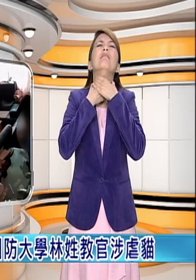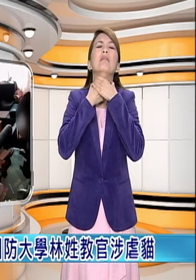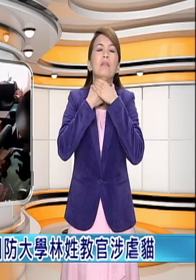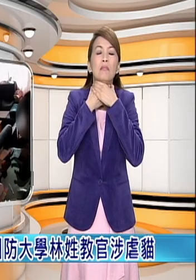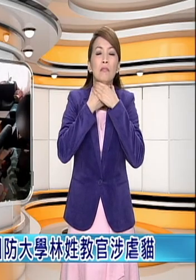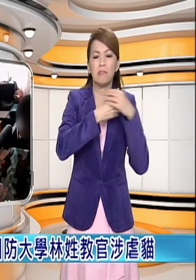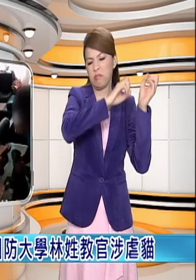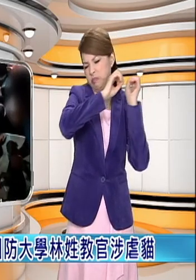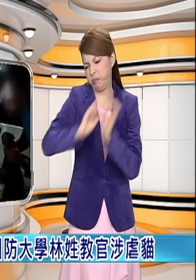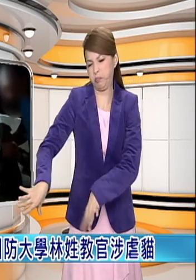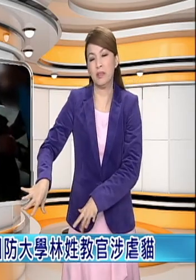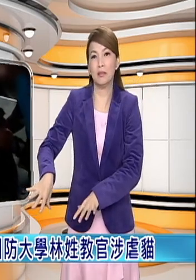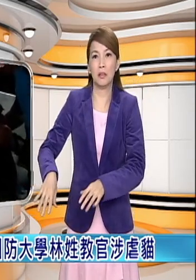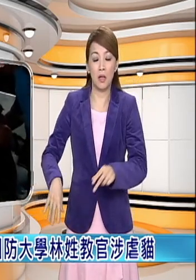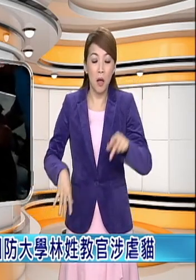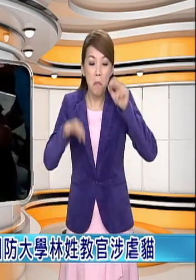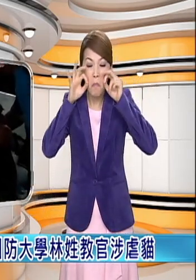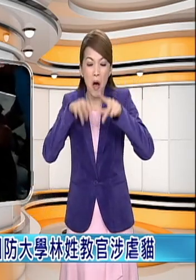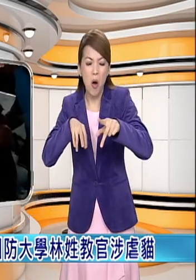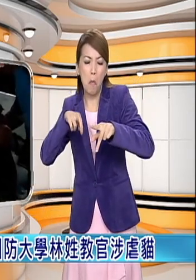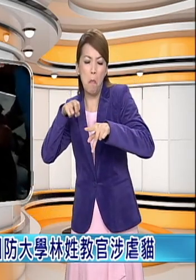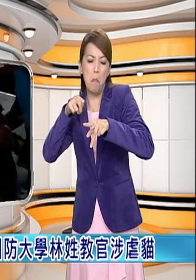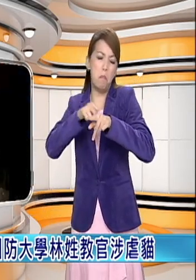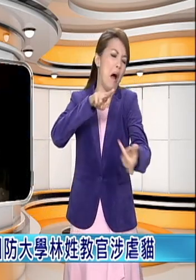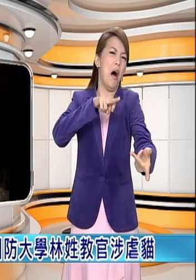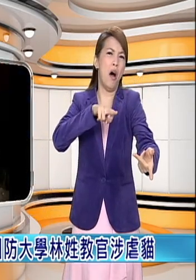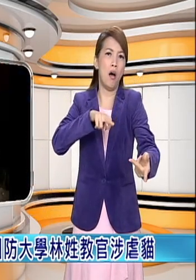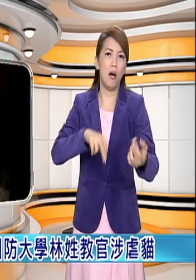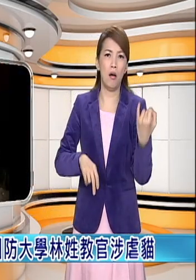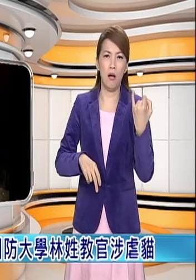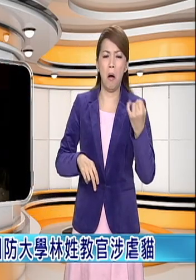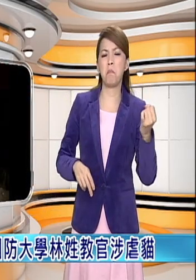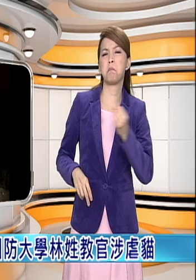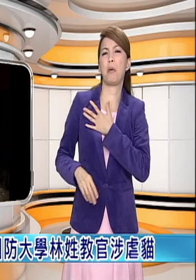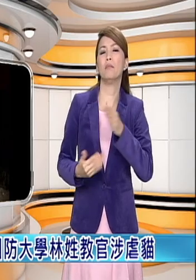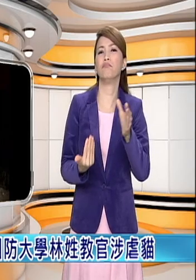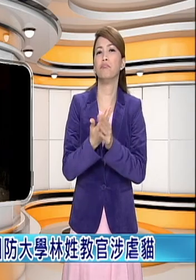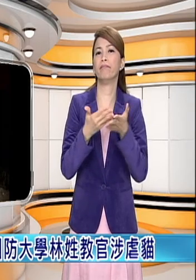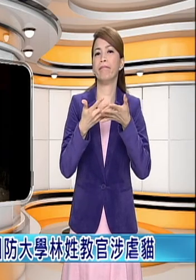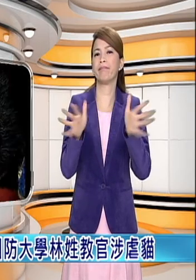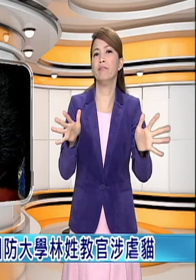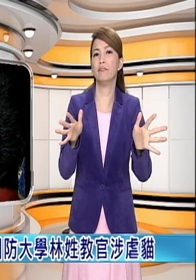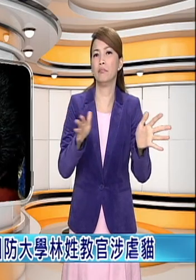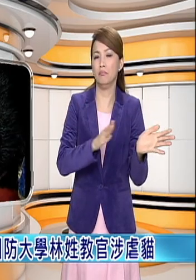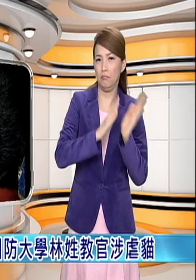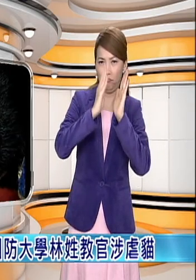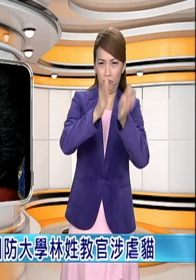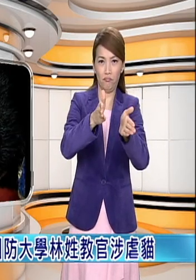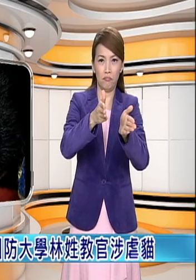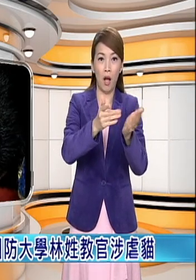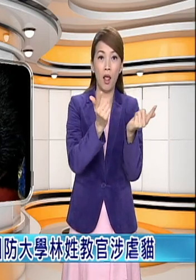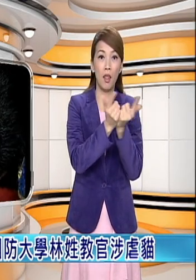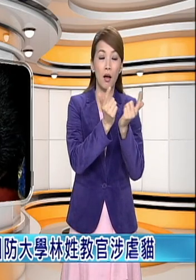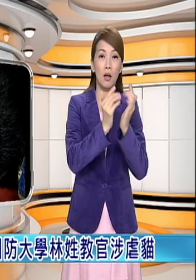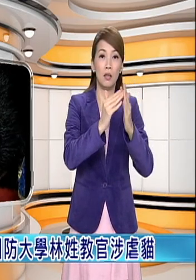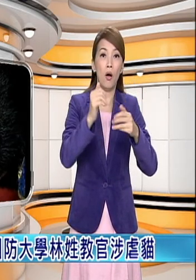往地上摔，而且还踹猫的画面。于是女方不止提出分手，向主管机关检